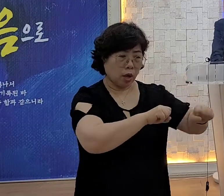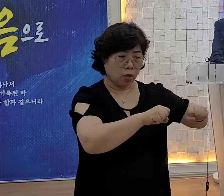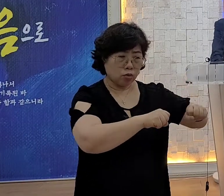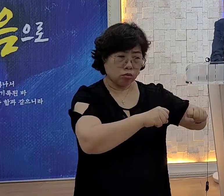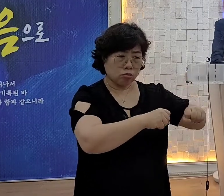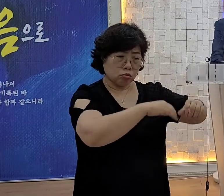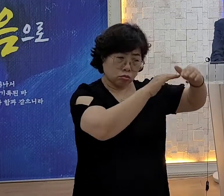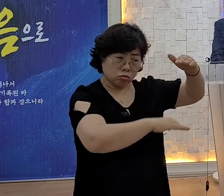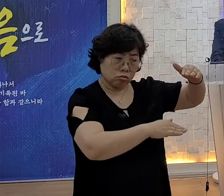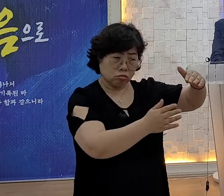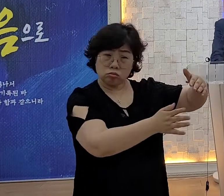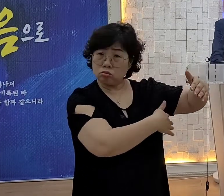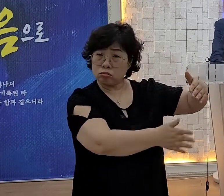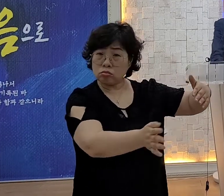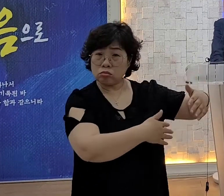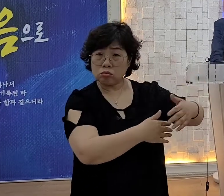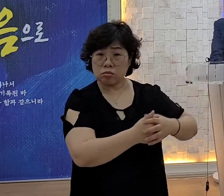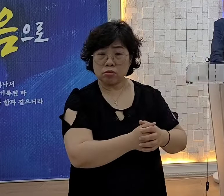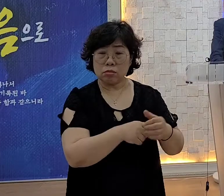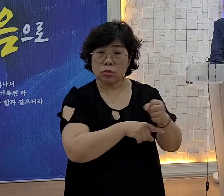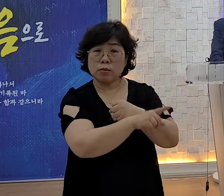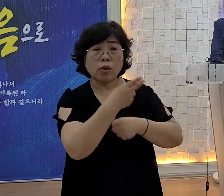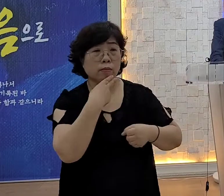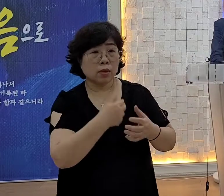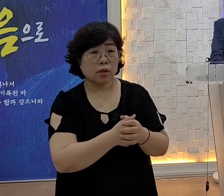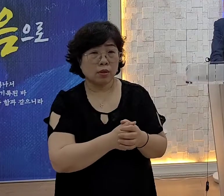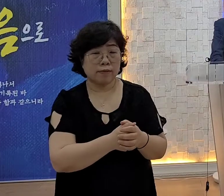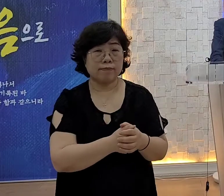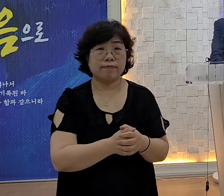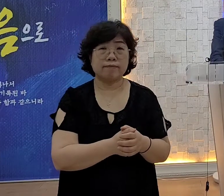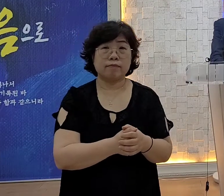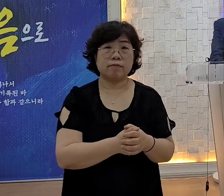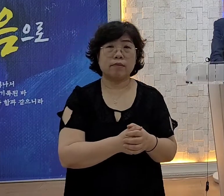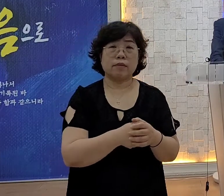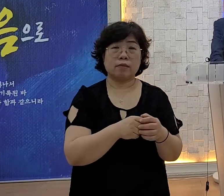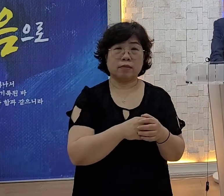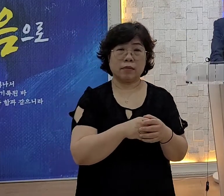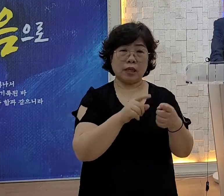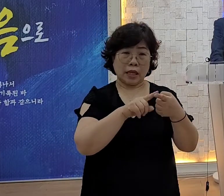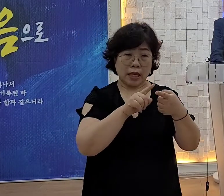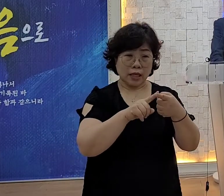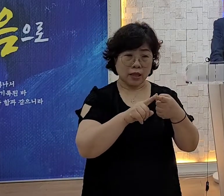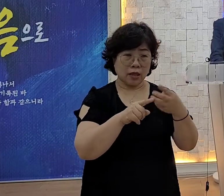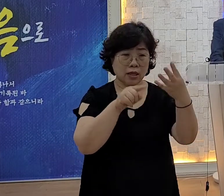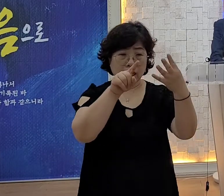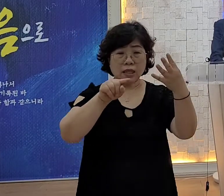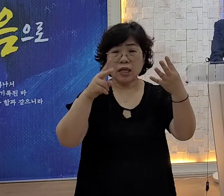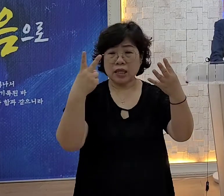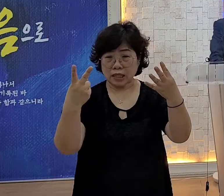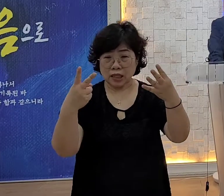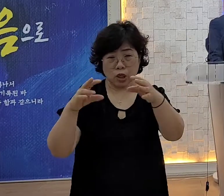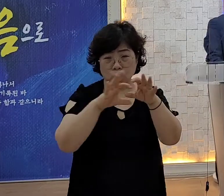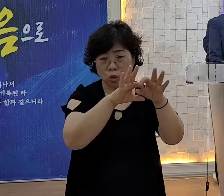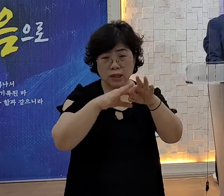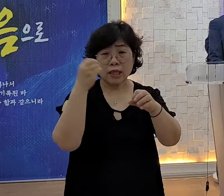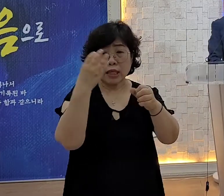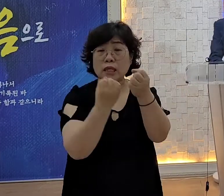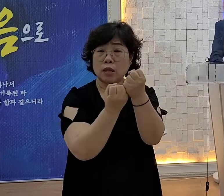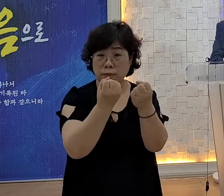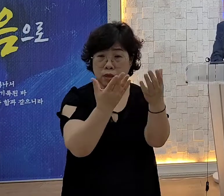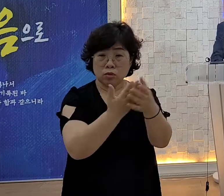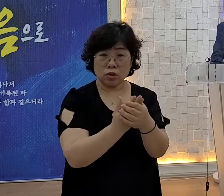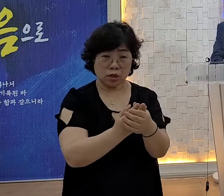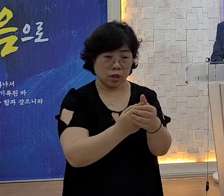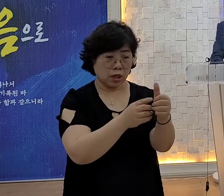그 결과에 미친 게 없다 이런 뜻입니다. 그래서 그 논리를 이제 2절에서 부연 설명한 아무것도 없다. 그가 행위로